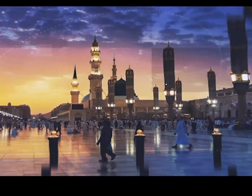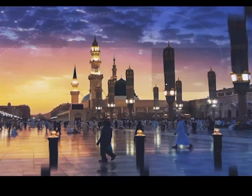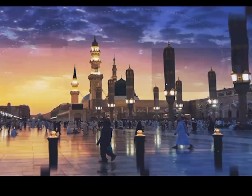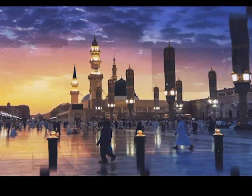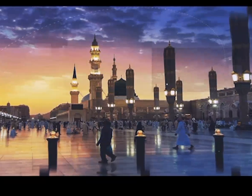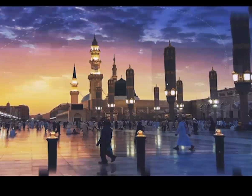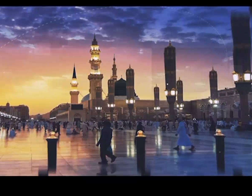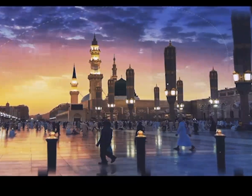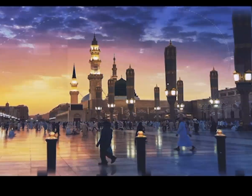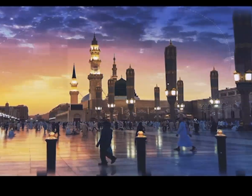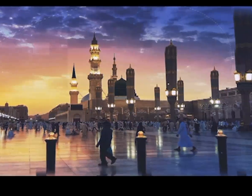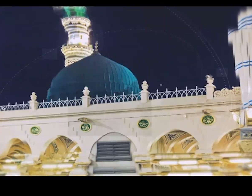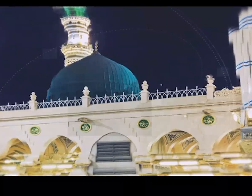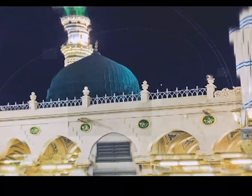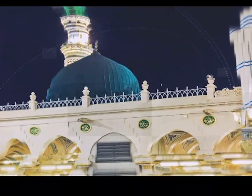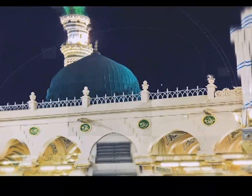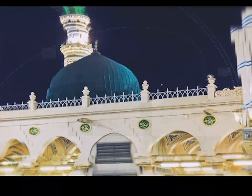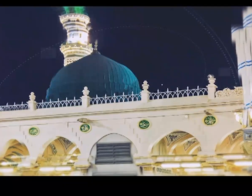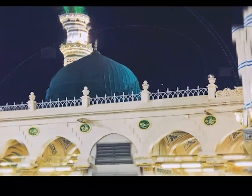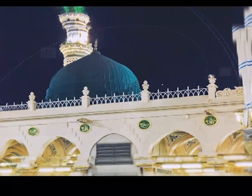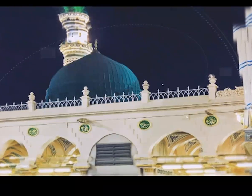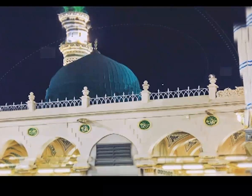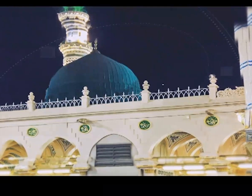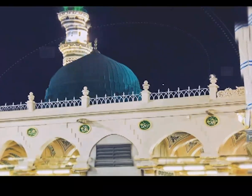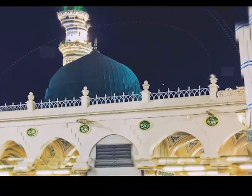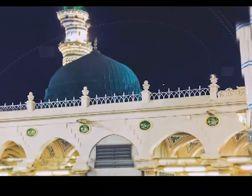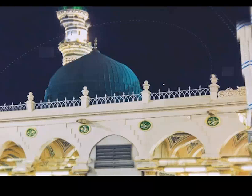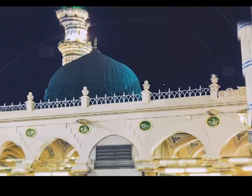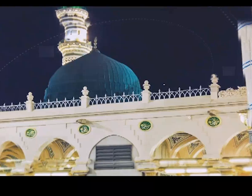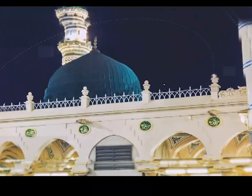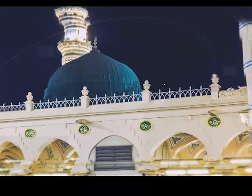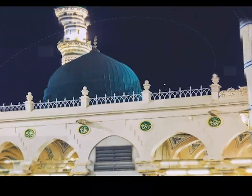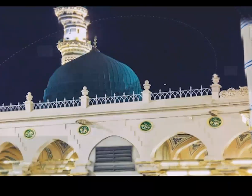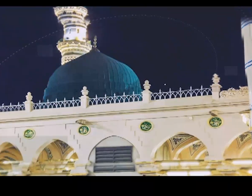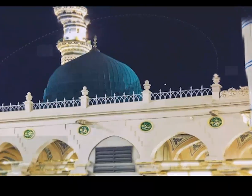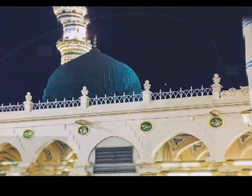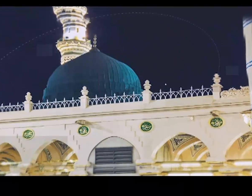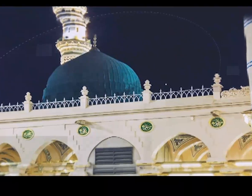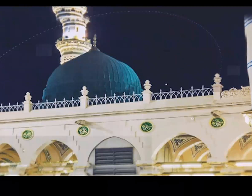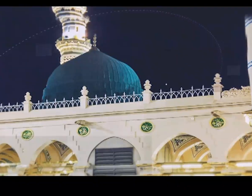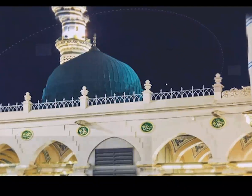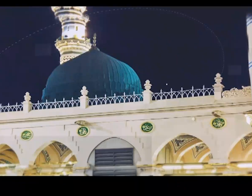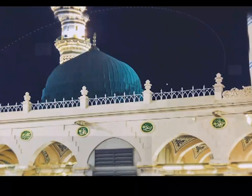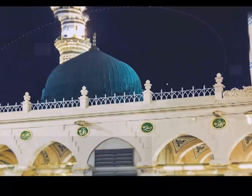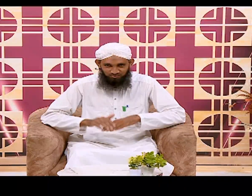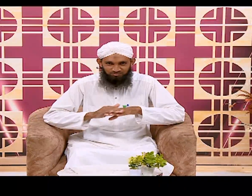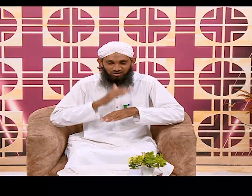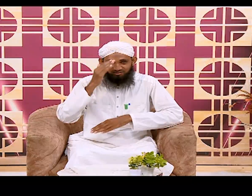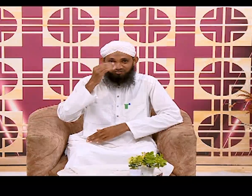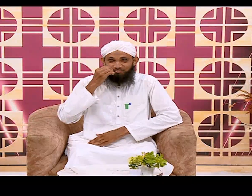علیک یا نبی اللہ وعلی آلک وصحابک یا نور اللہ۔ پیارے اسلامی